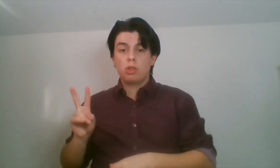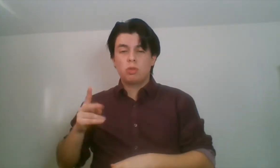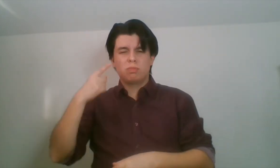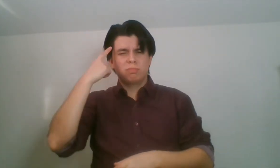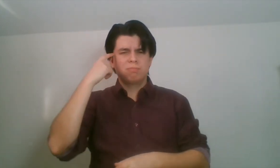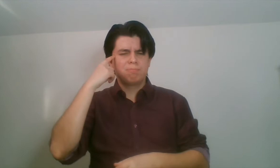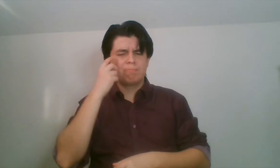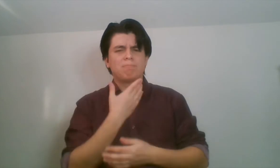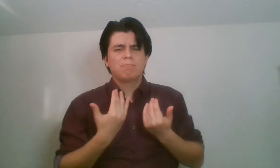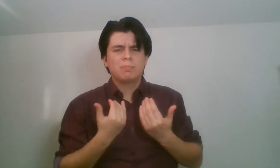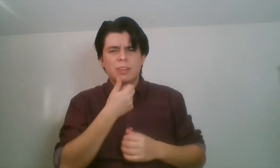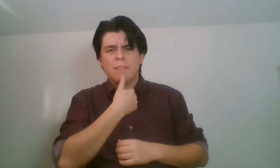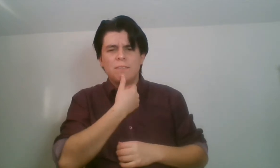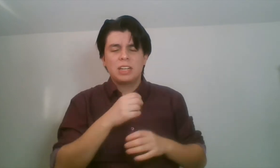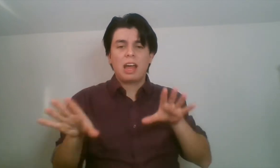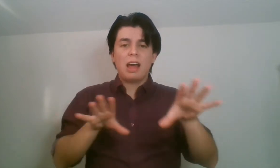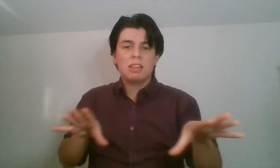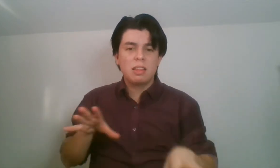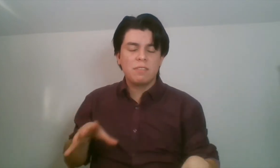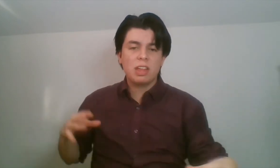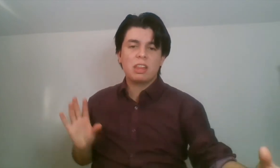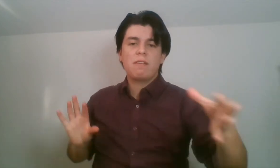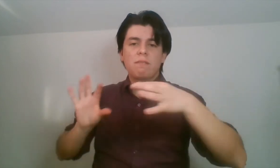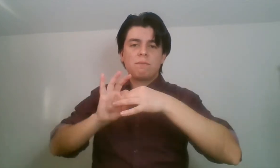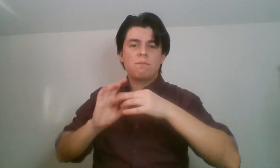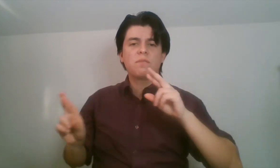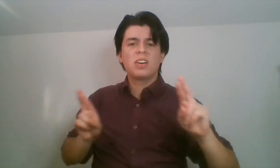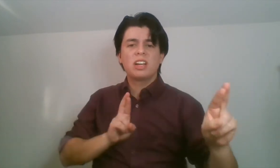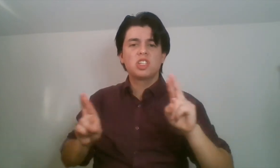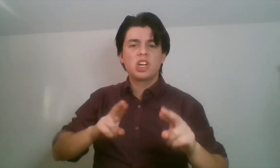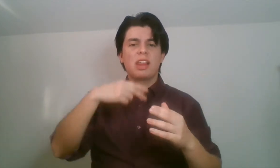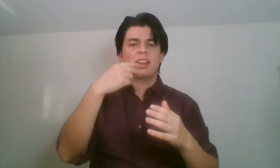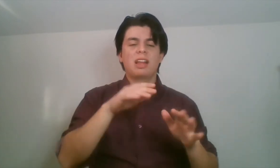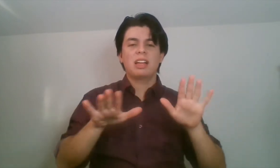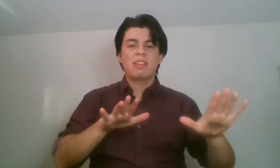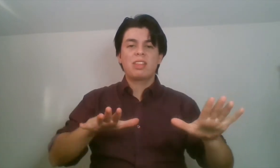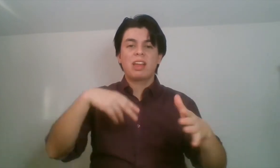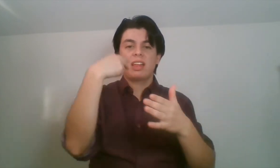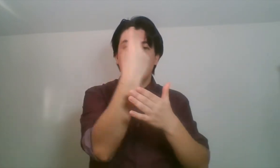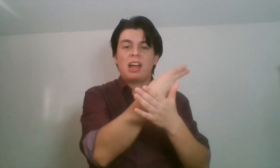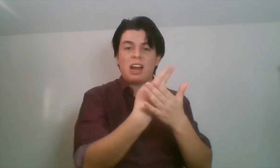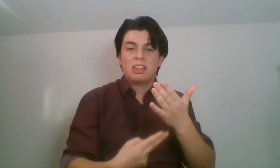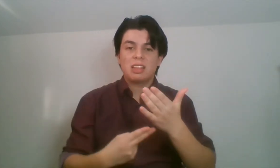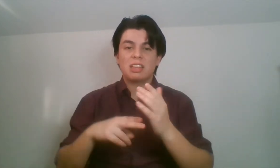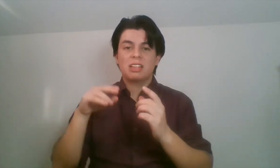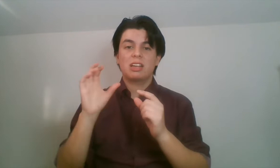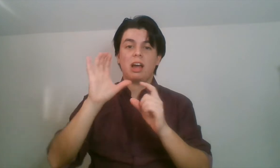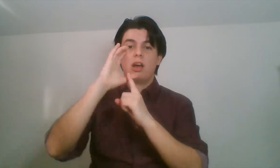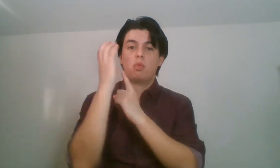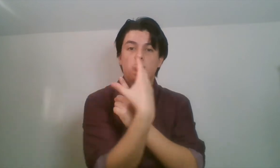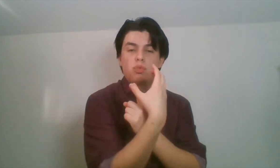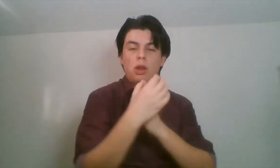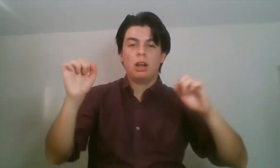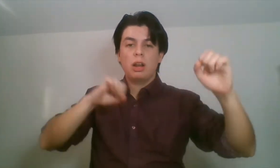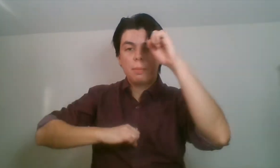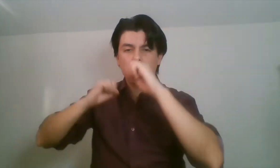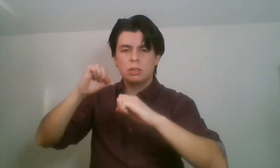artística, cultural, empresarial. A través de los viajes y observando lo que ocurre en estas materias, percibimos que en pleno centro